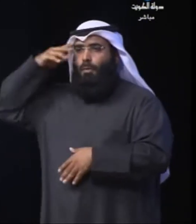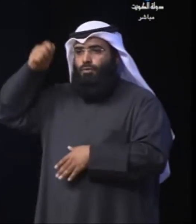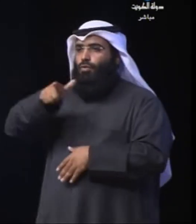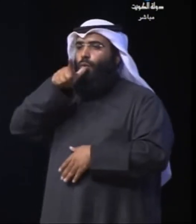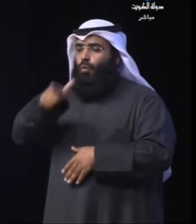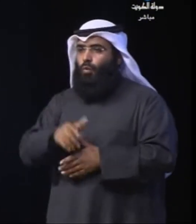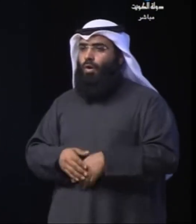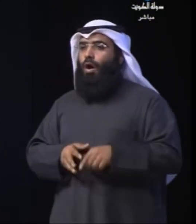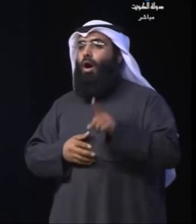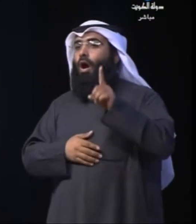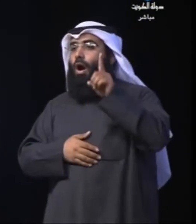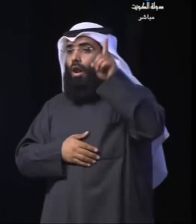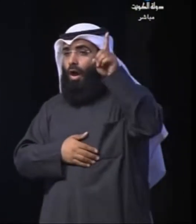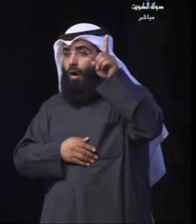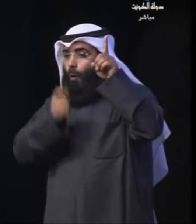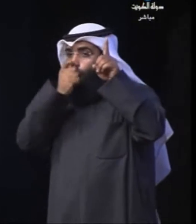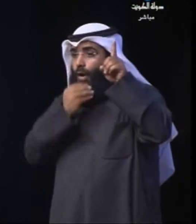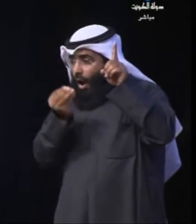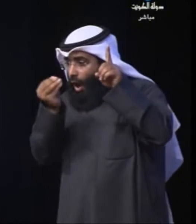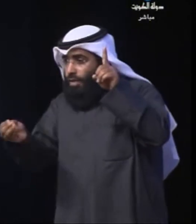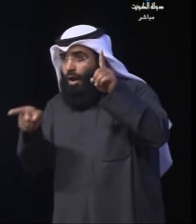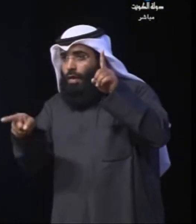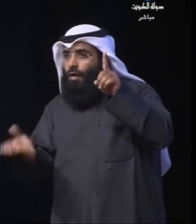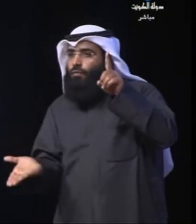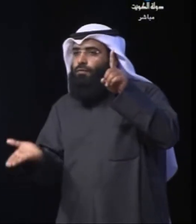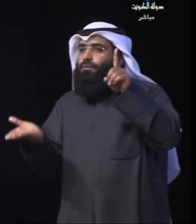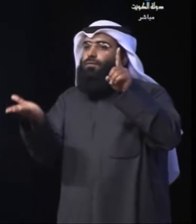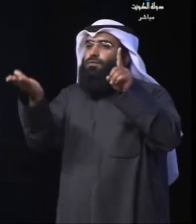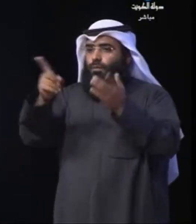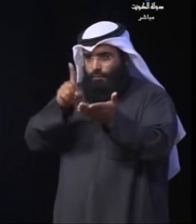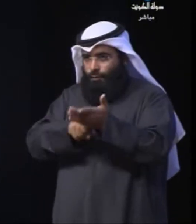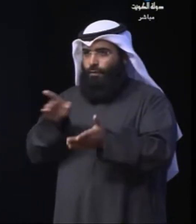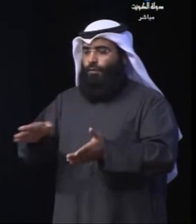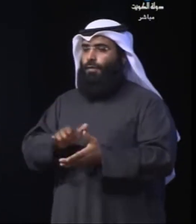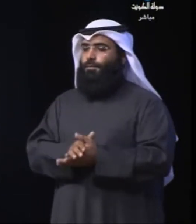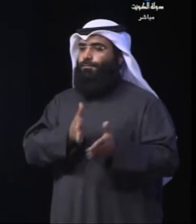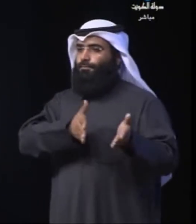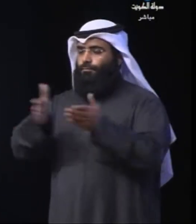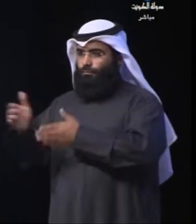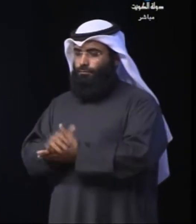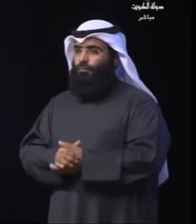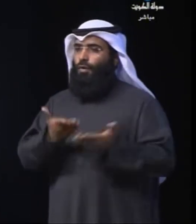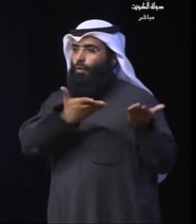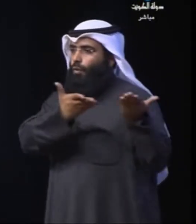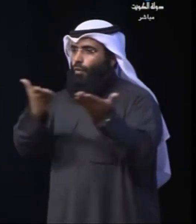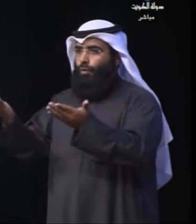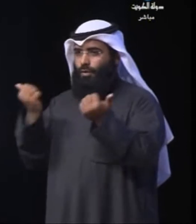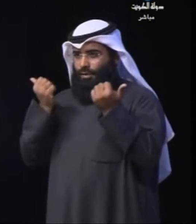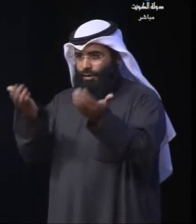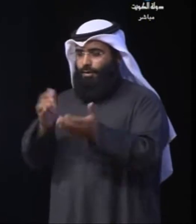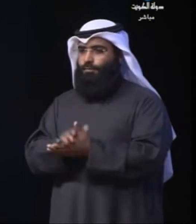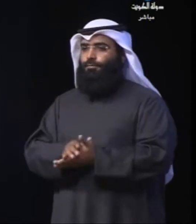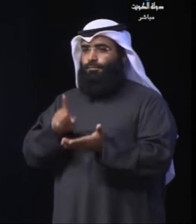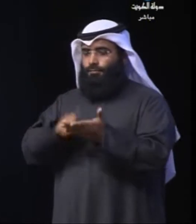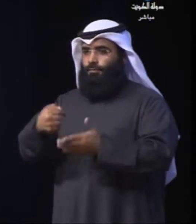إن الله يرفع بهذا الكتاب أقواما ويضع به آخرين. حضورنا الكريم، يسرنا أن